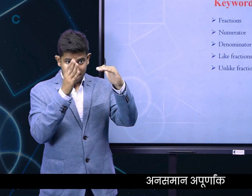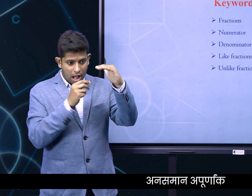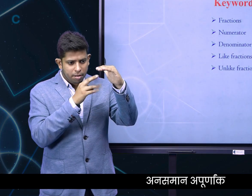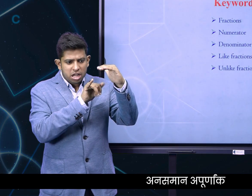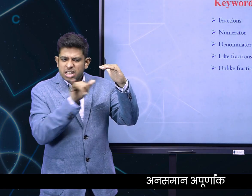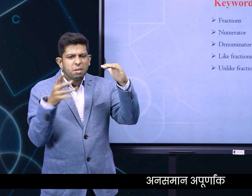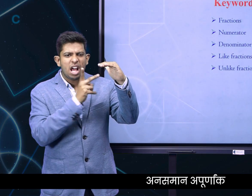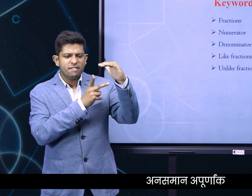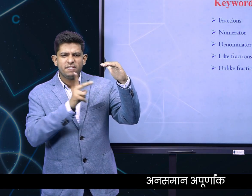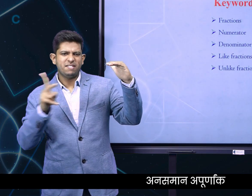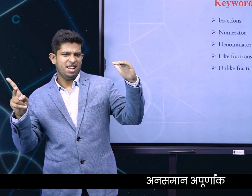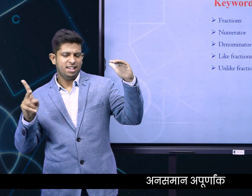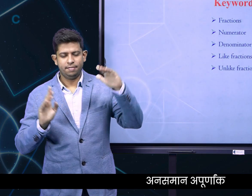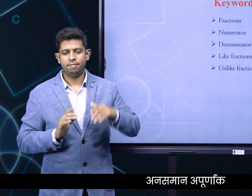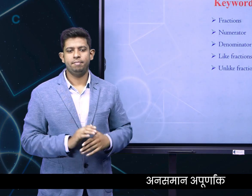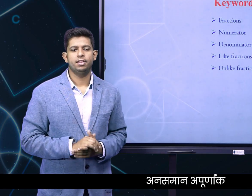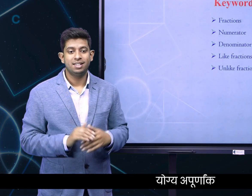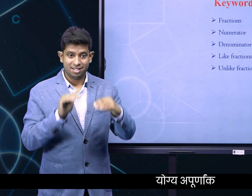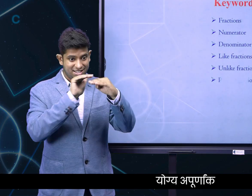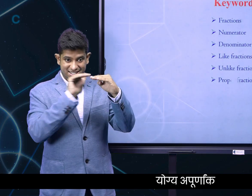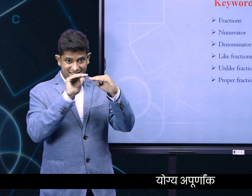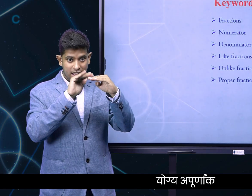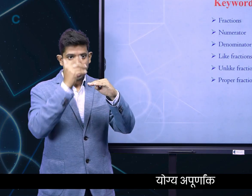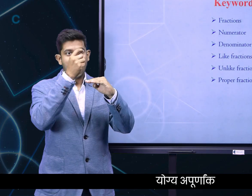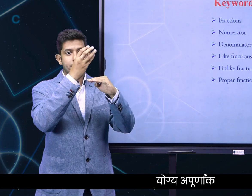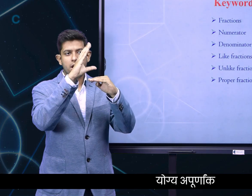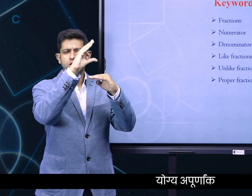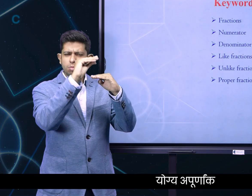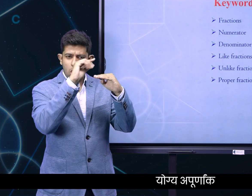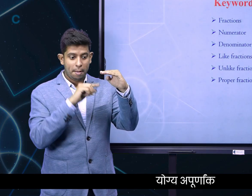अनसमान अपूर्णांक, योग्य अपूर्णांक,